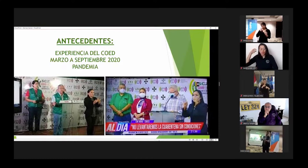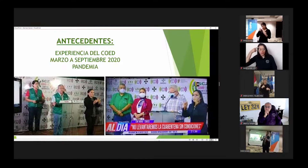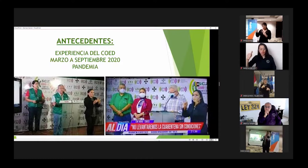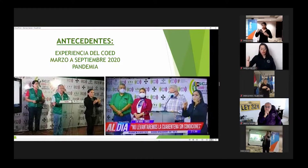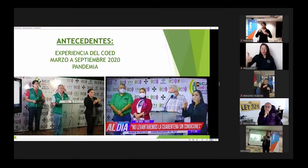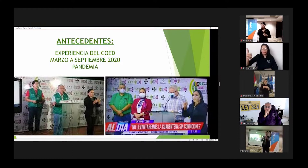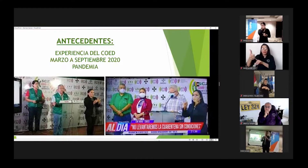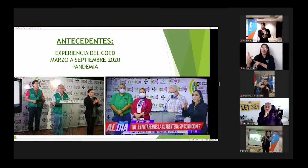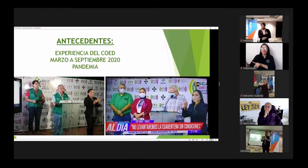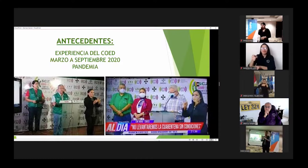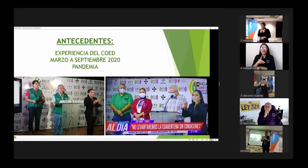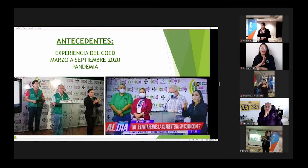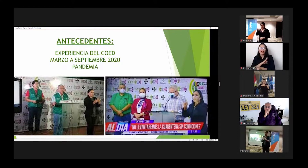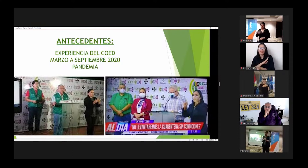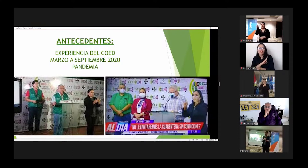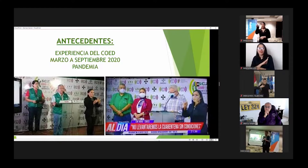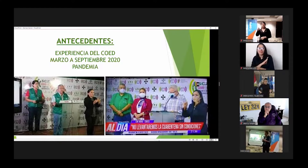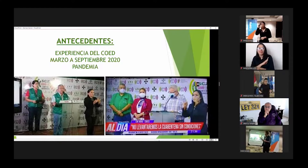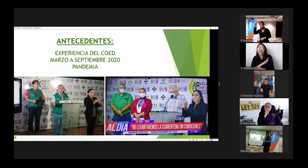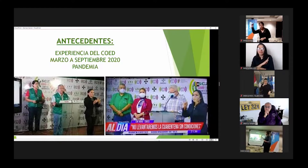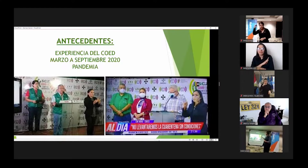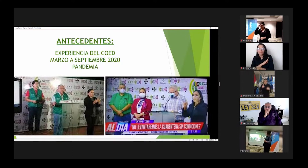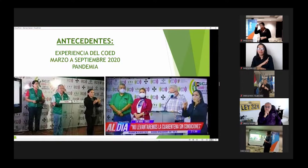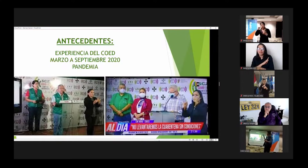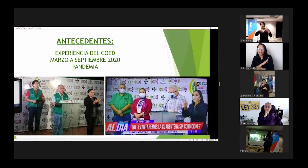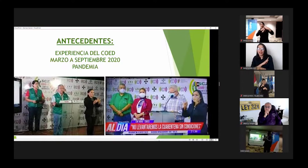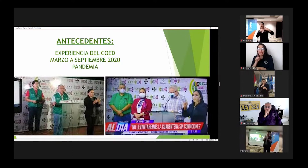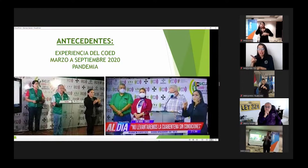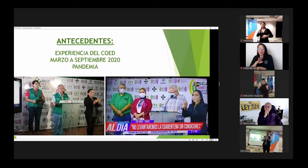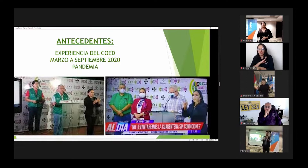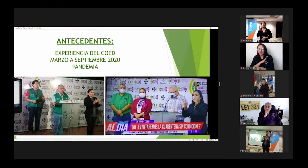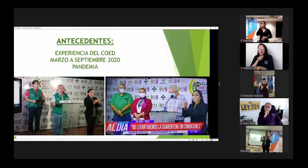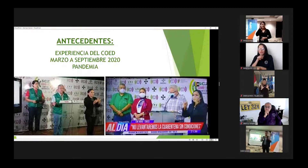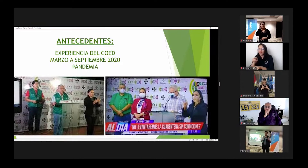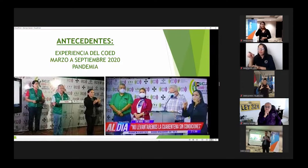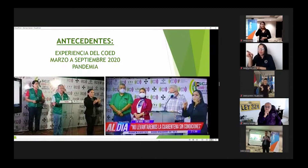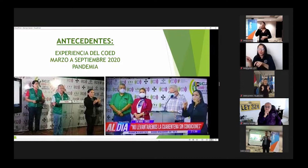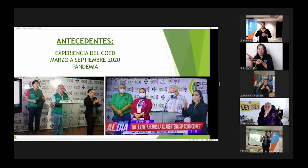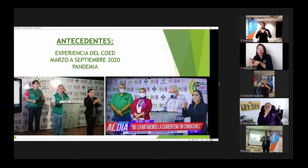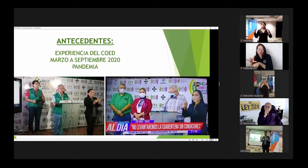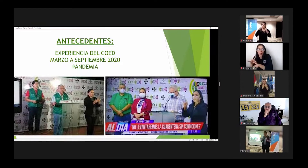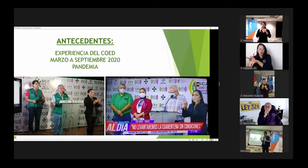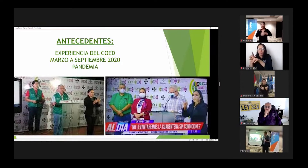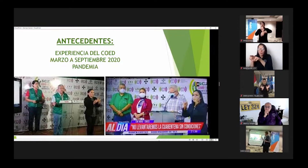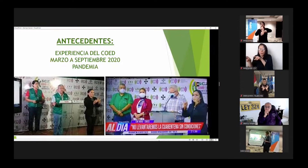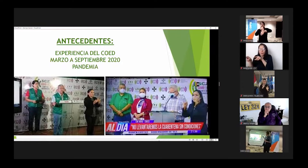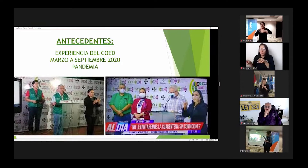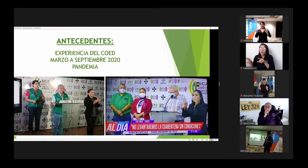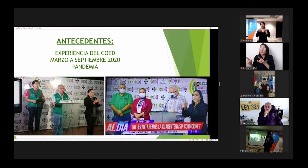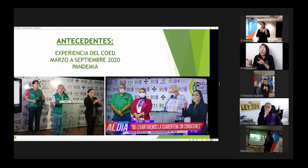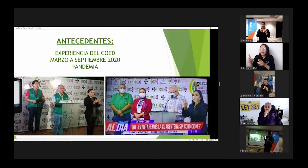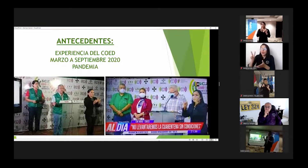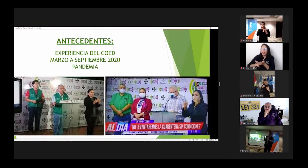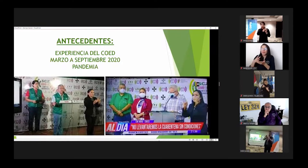la alcaldesa, y están los doctores, que bueno, era el equipo multidisciplinario al lado de la intérprete. Con todo